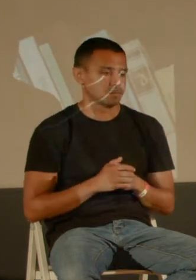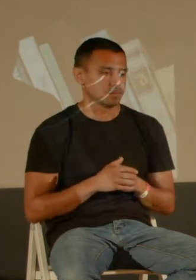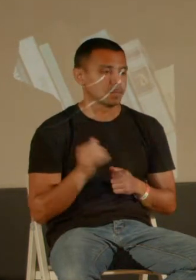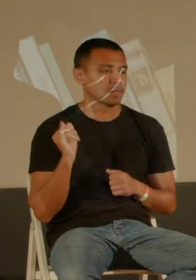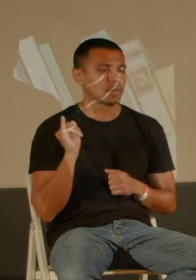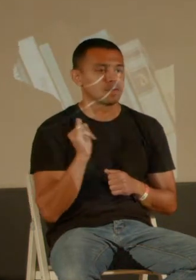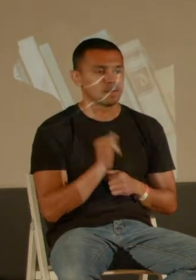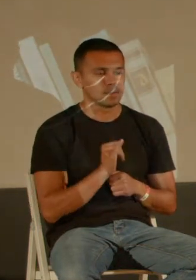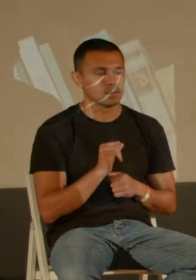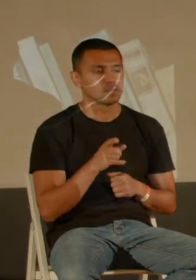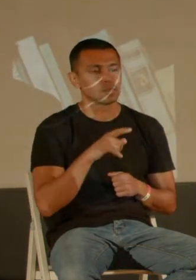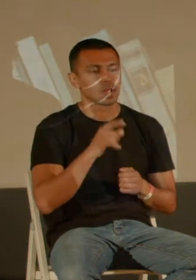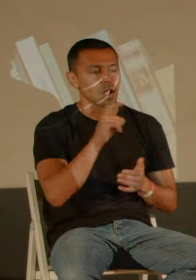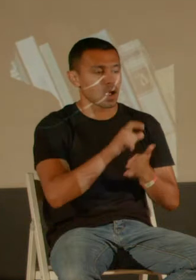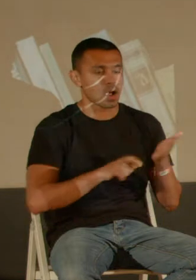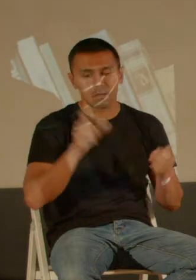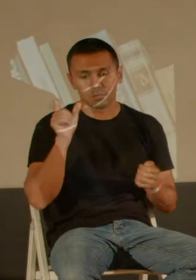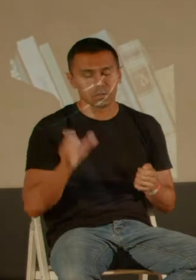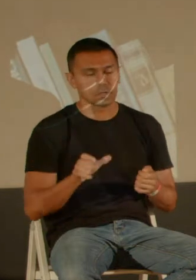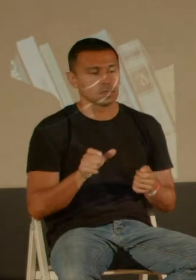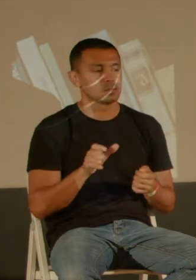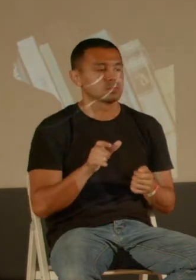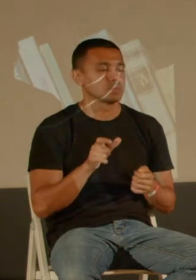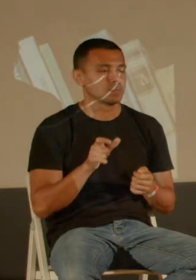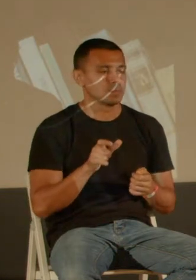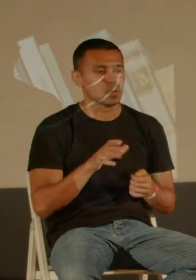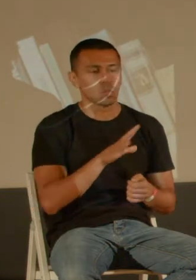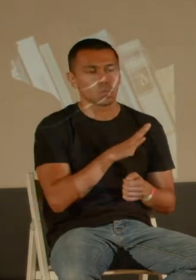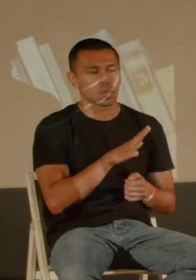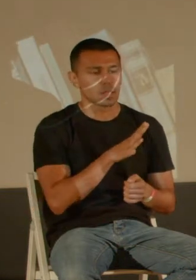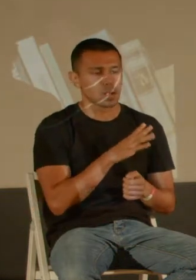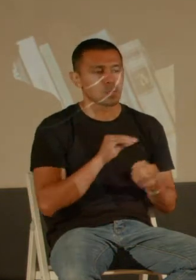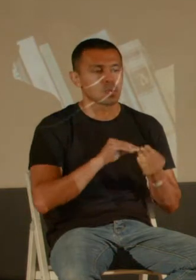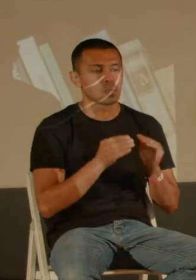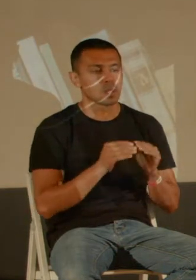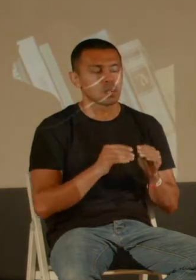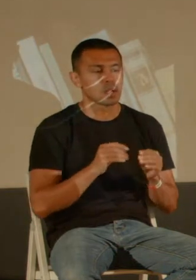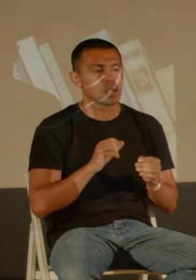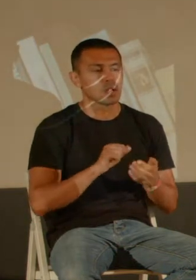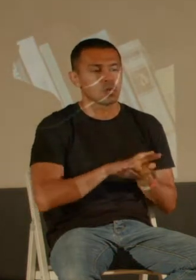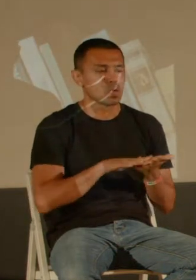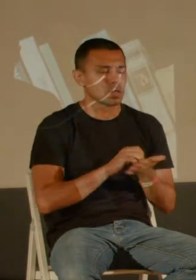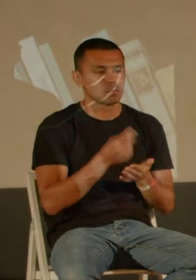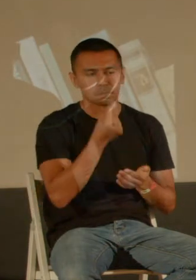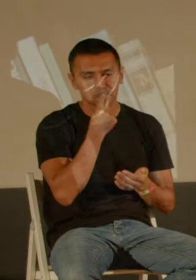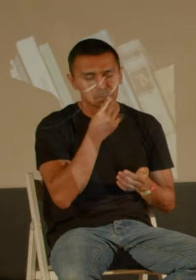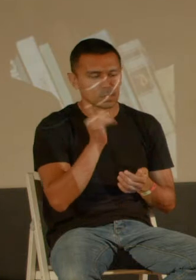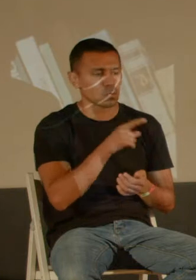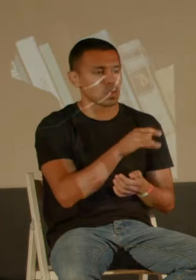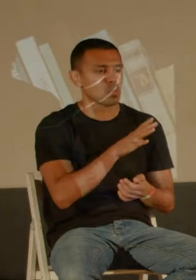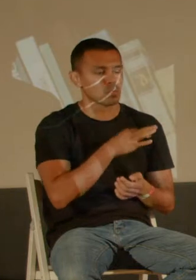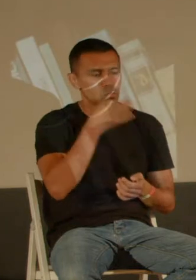І в авторки Керолайн Неп була проблема і розладів харчової поведінки, і в